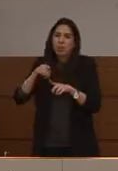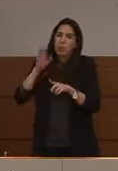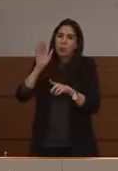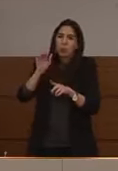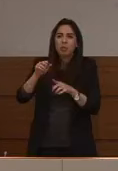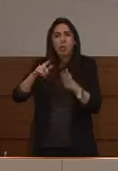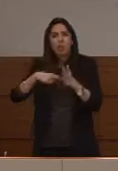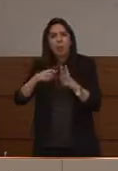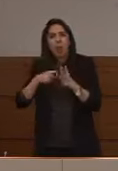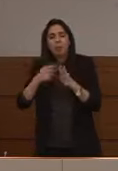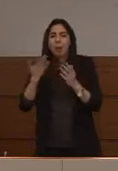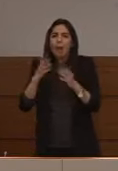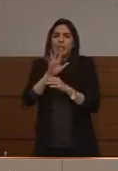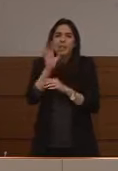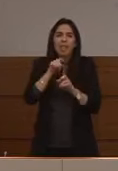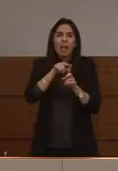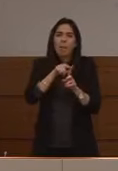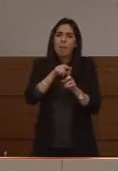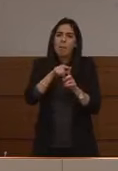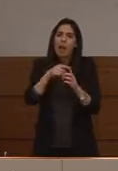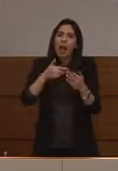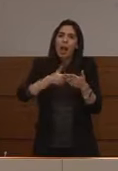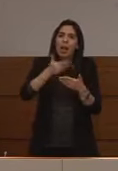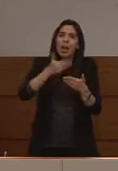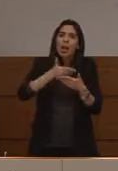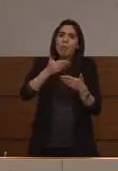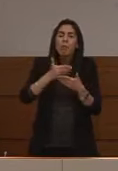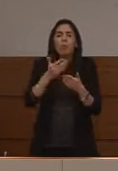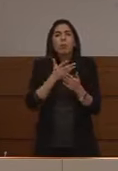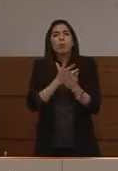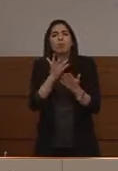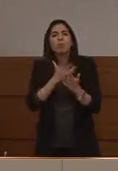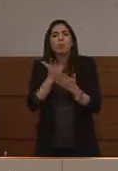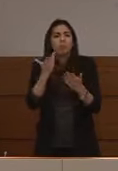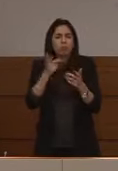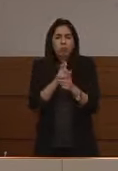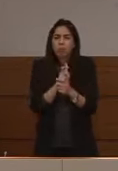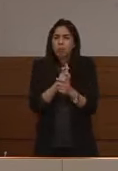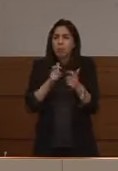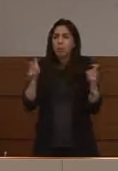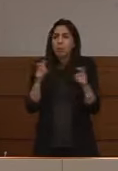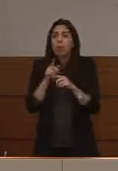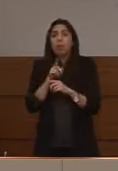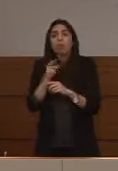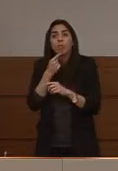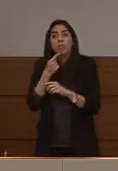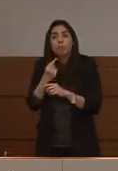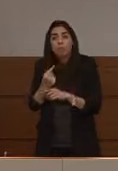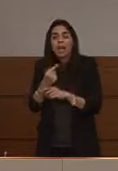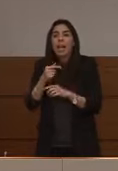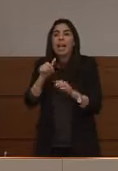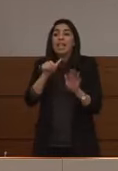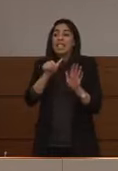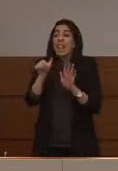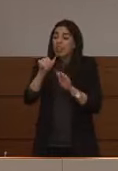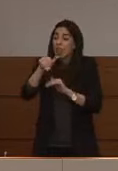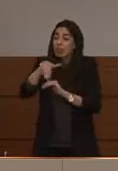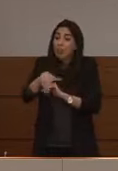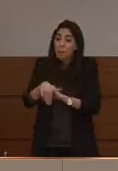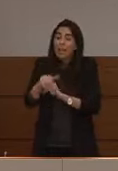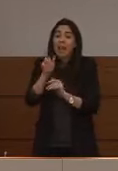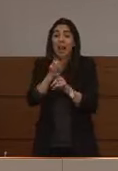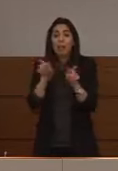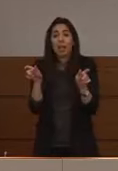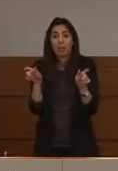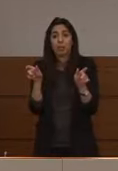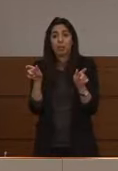maniera come dire neanche esponenziale forse di più per quanto rivela ha parlato addirittura di più di 600 mila persone